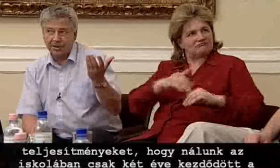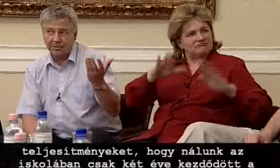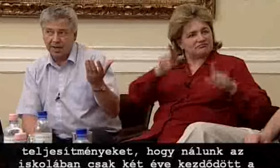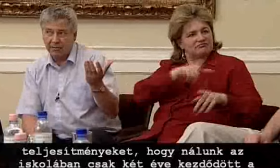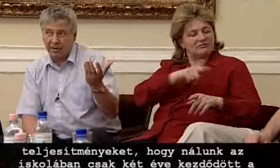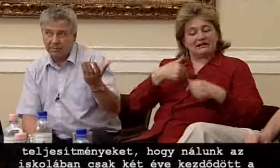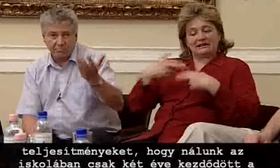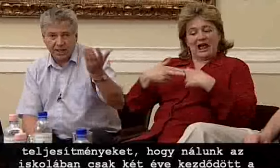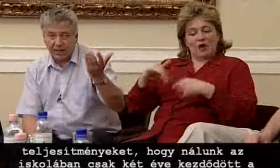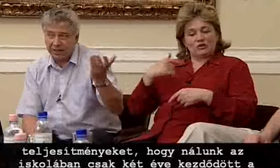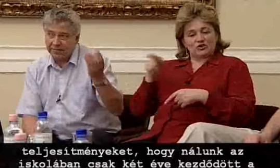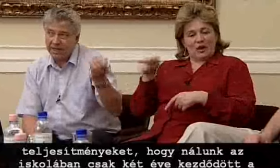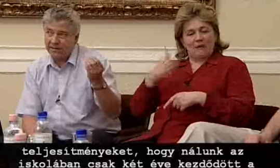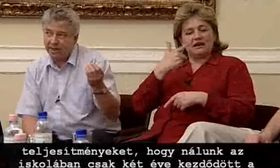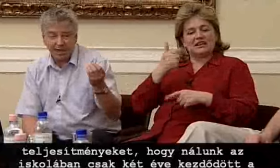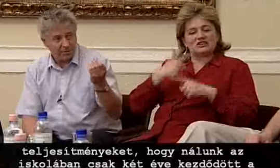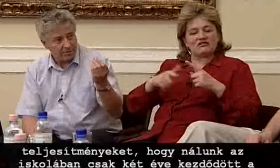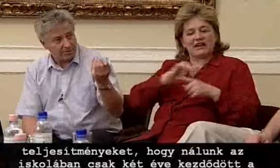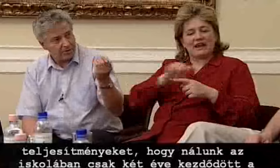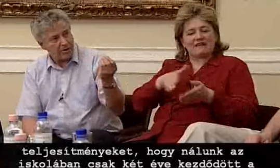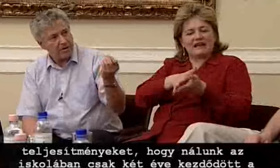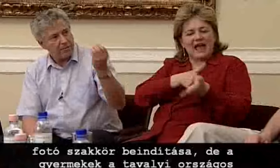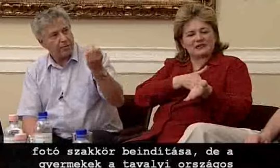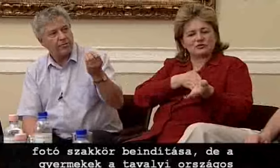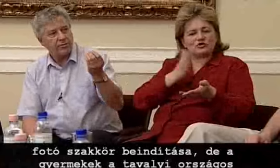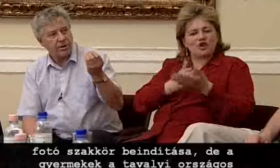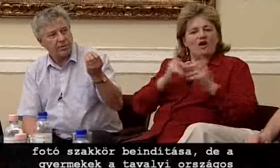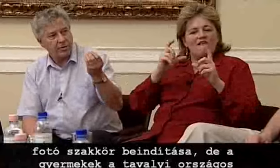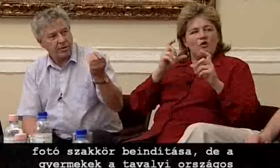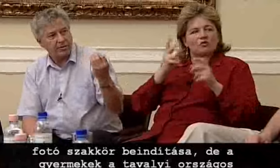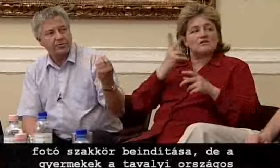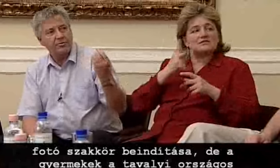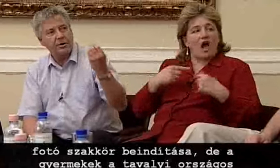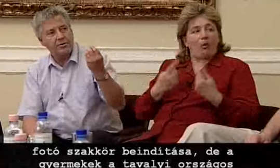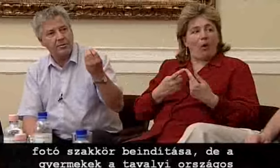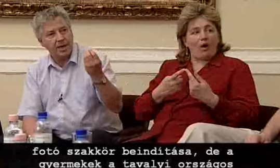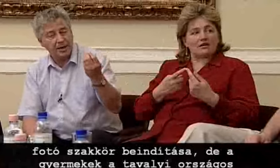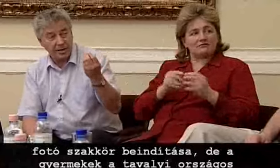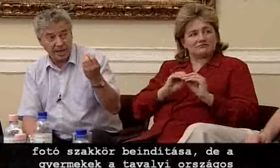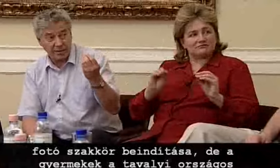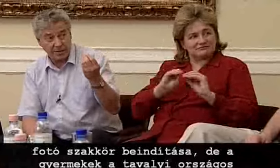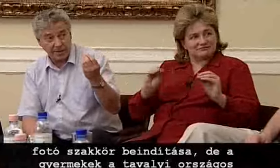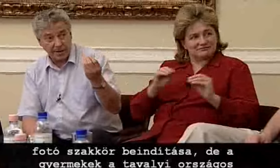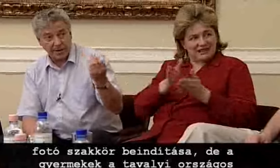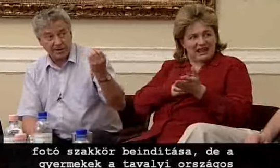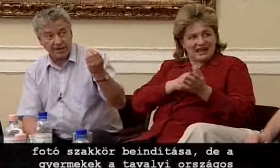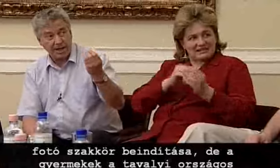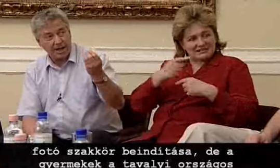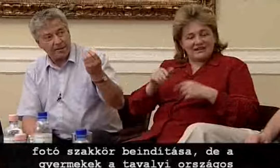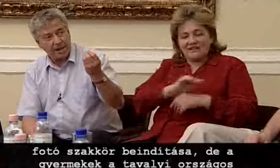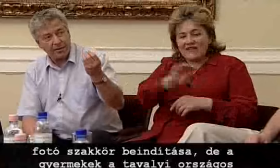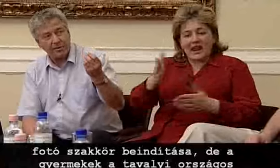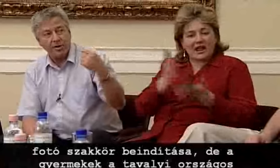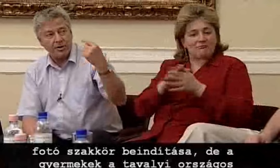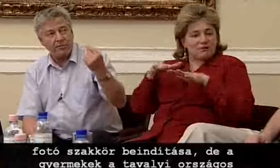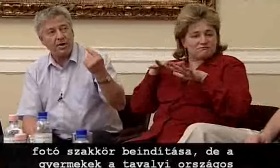az iskolában 2,5 éve kezdődött csak a fotószakkör, a fotószakkör beindítása, de a gyerekek